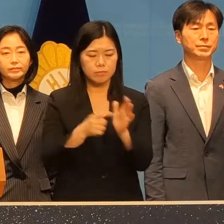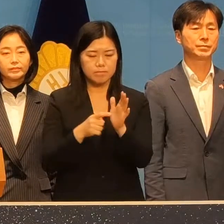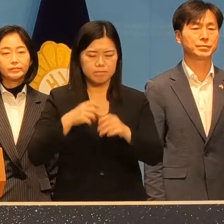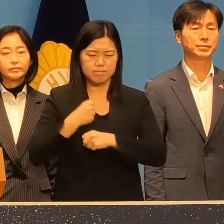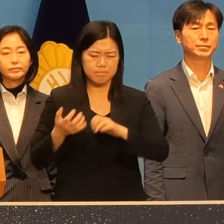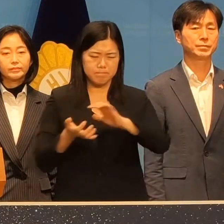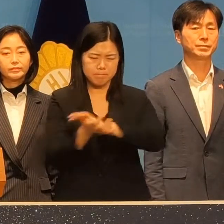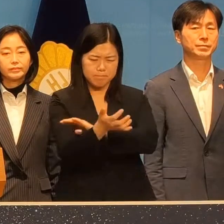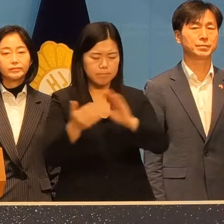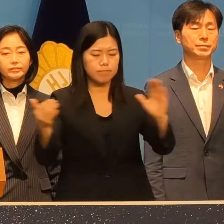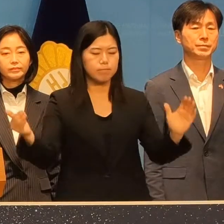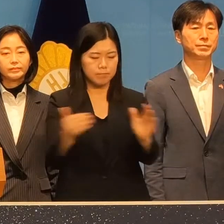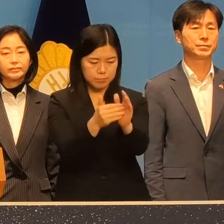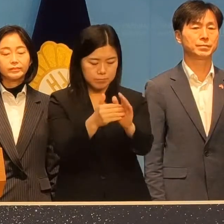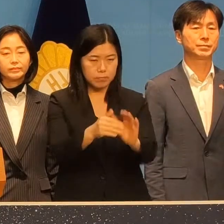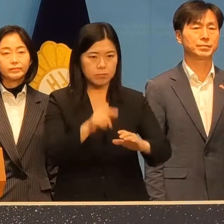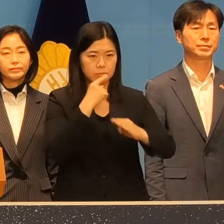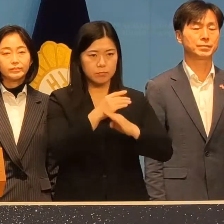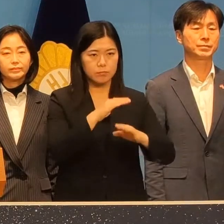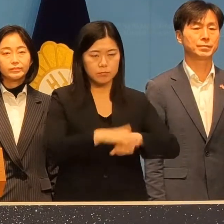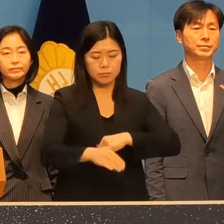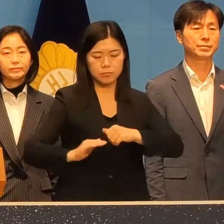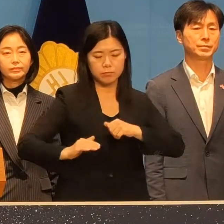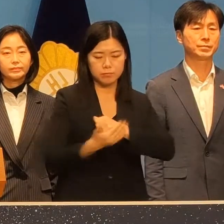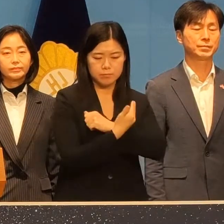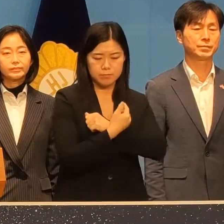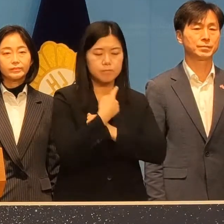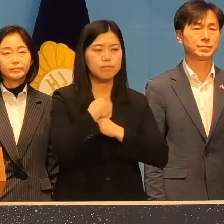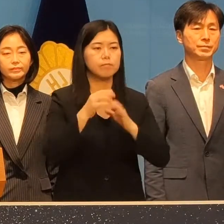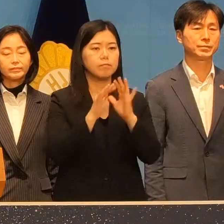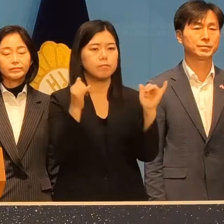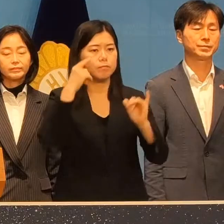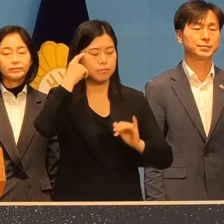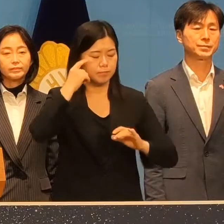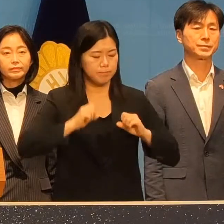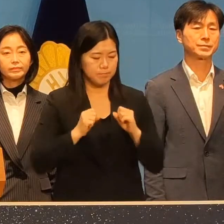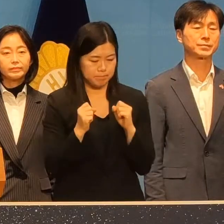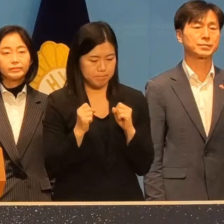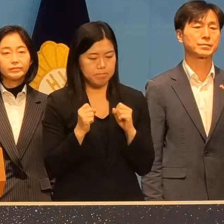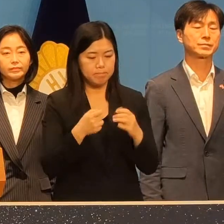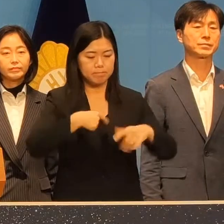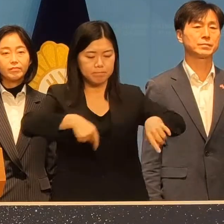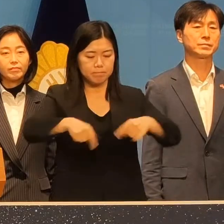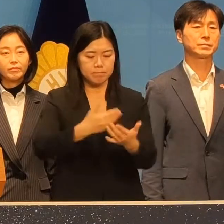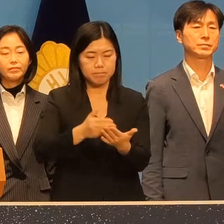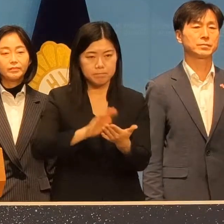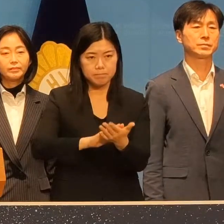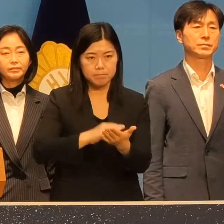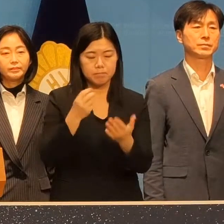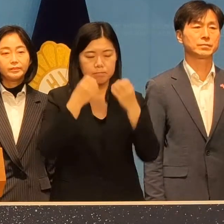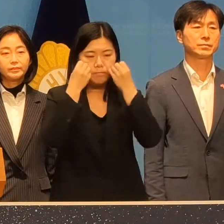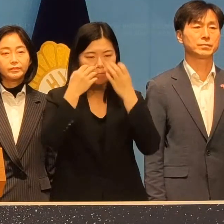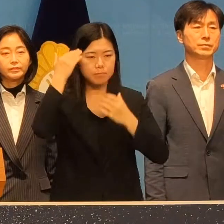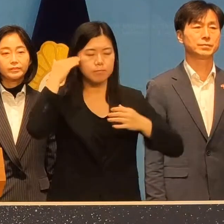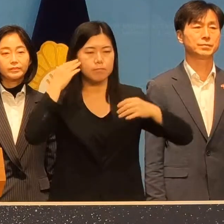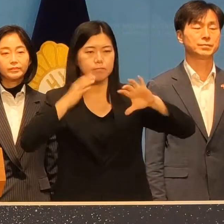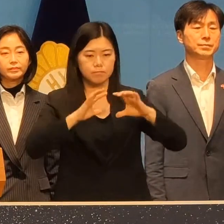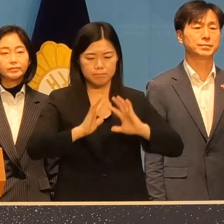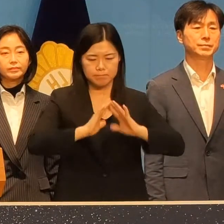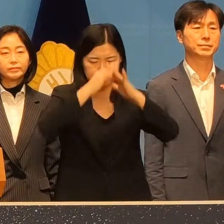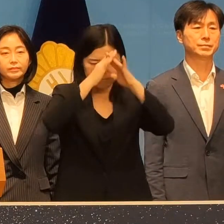끝내고 민주주의를 지켜낸 국민의 뜻을 바탕으로 정치개혁과 새로운 대한민국